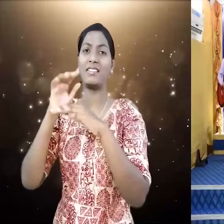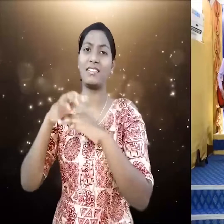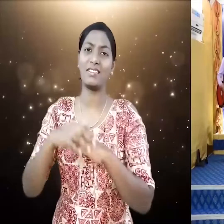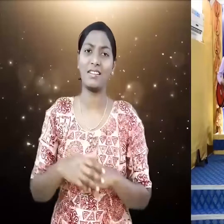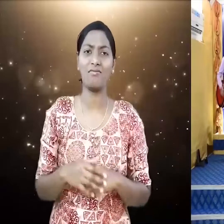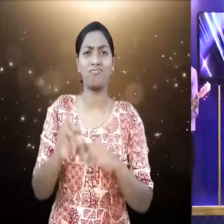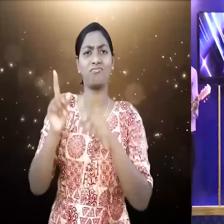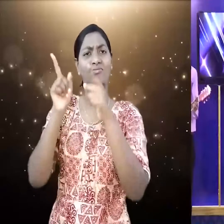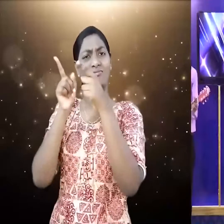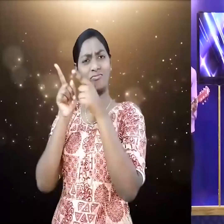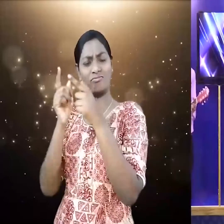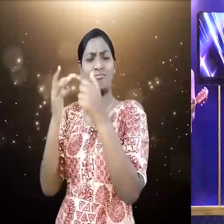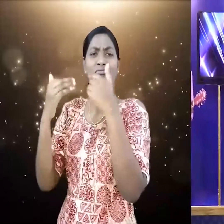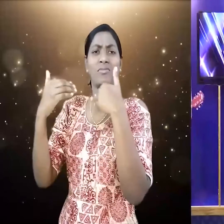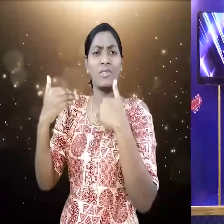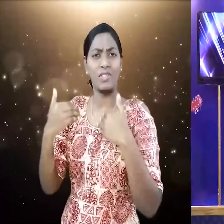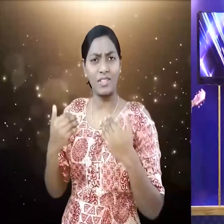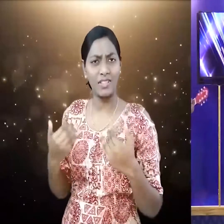तू नियंत्रण में